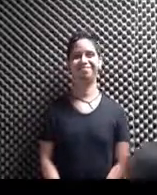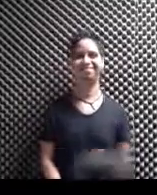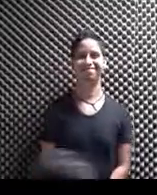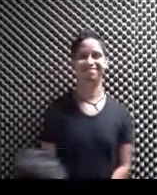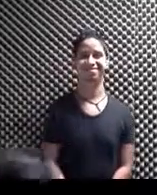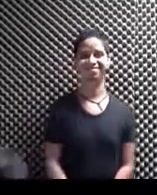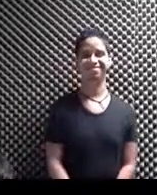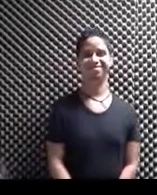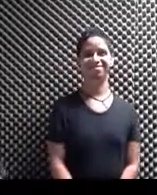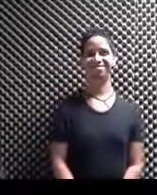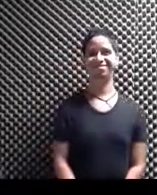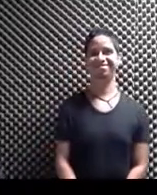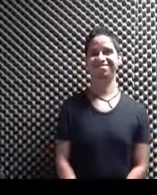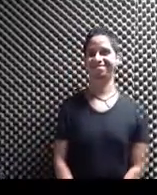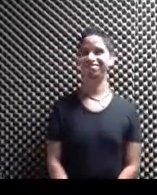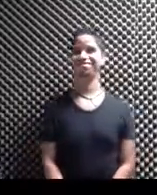chau chau